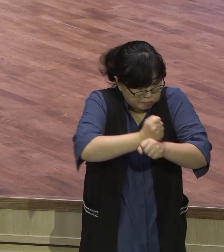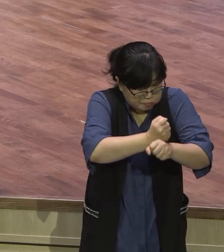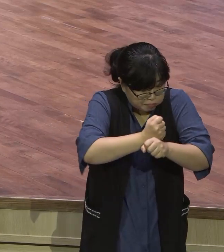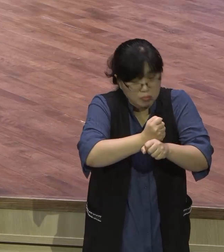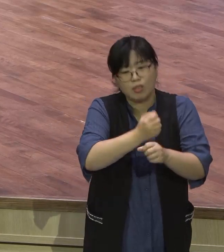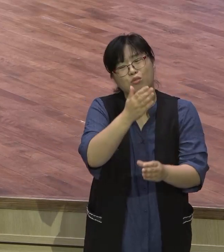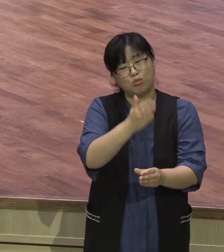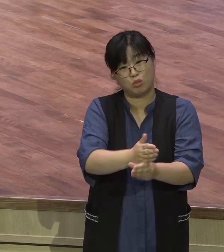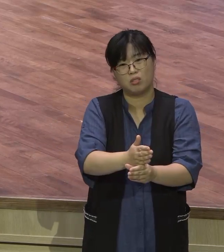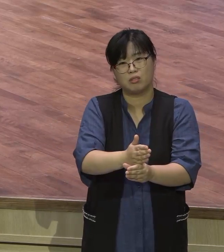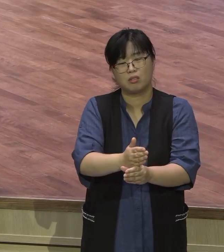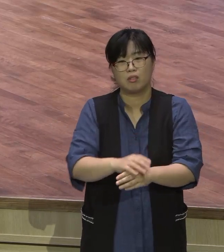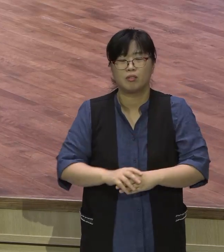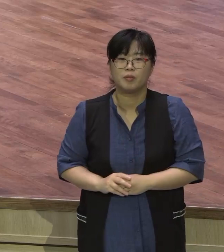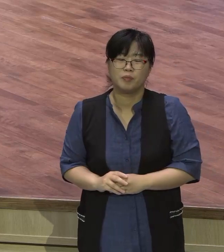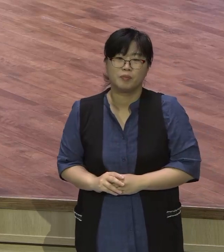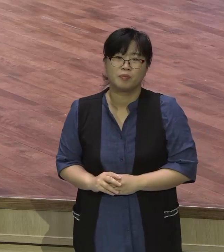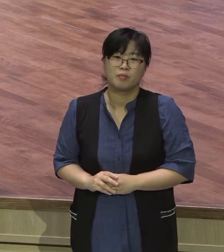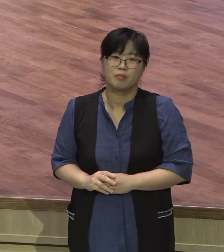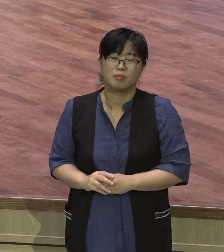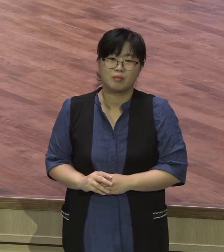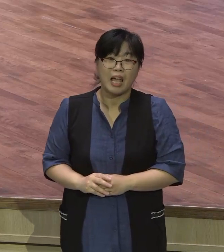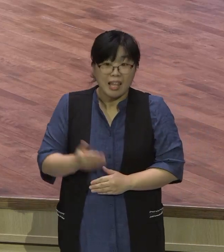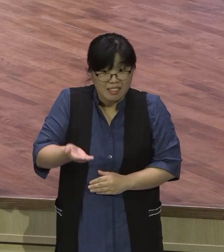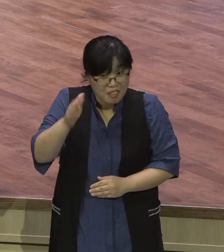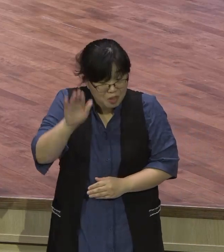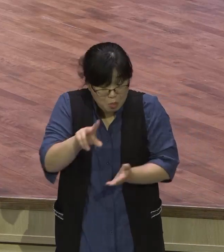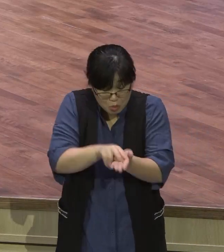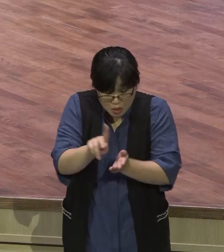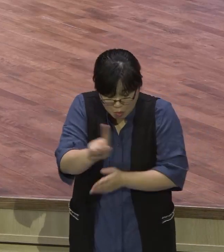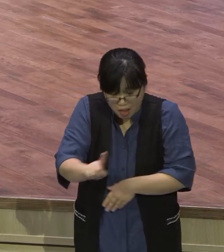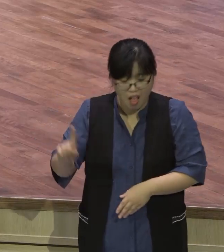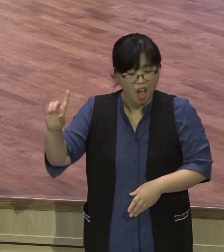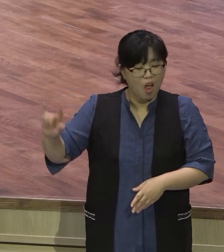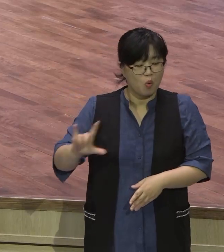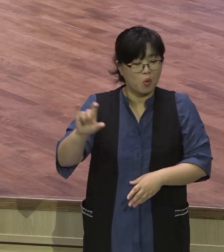암균이 그런 전문가들이 말을 오늘 제가 보니까 정신이 없더라고